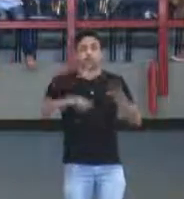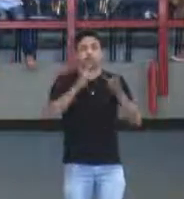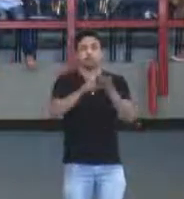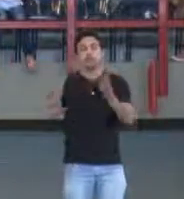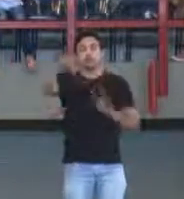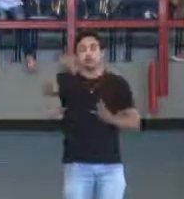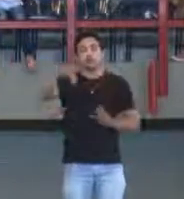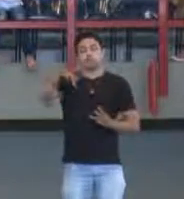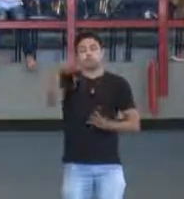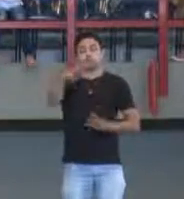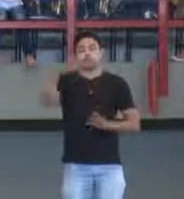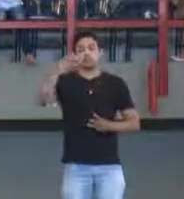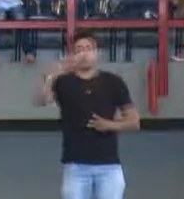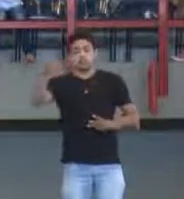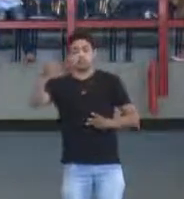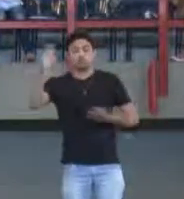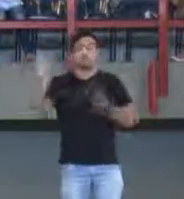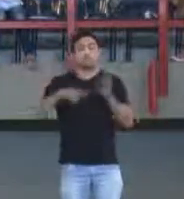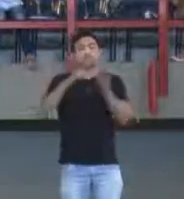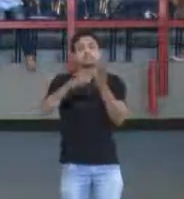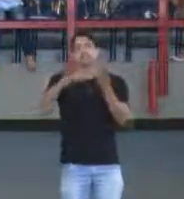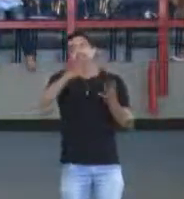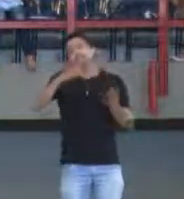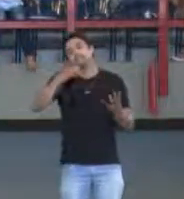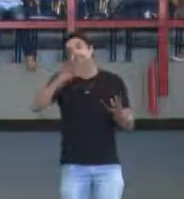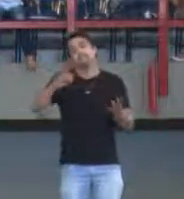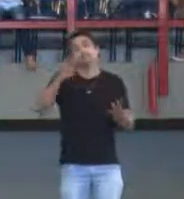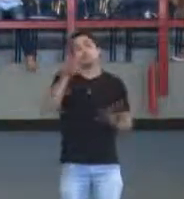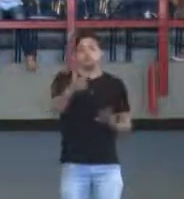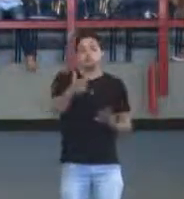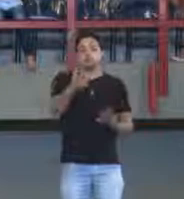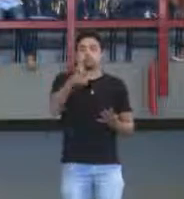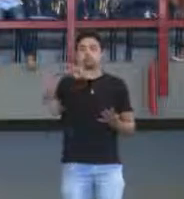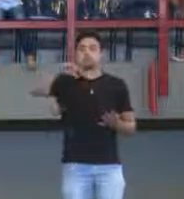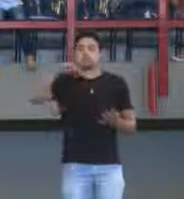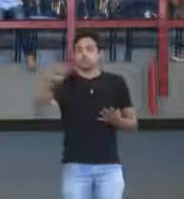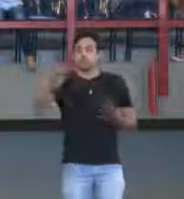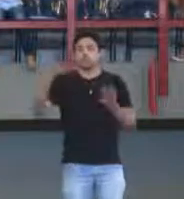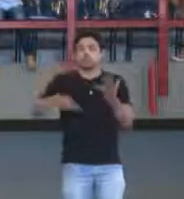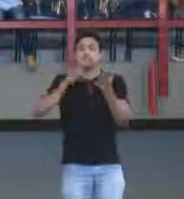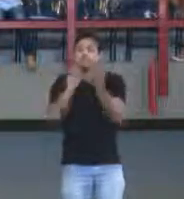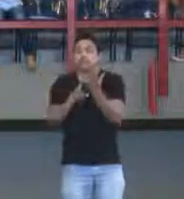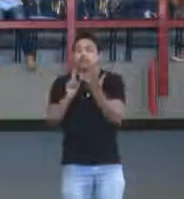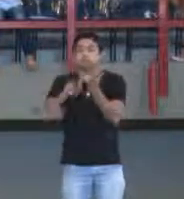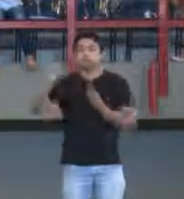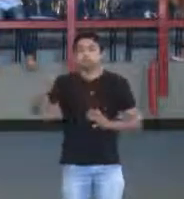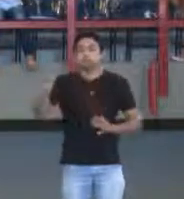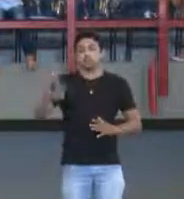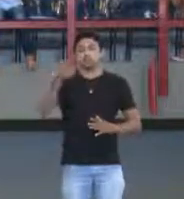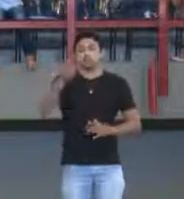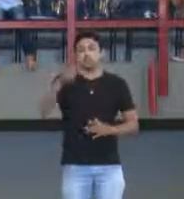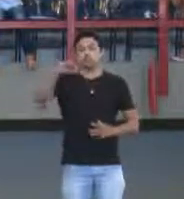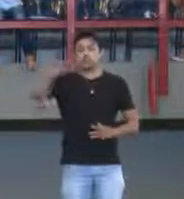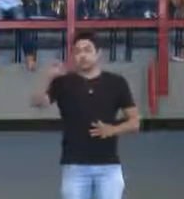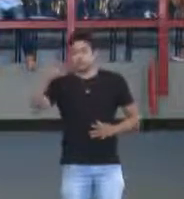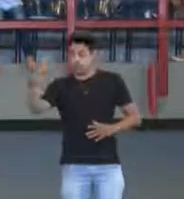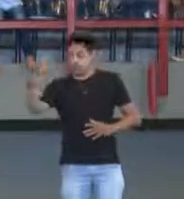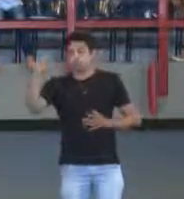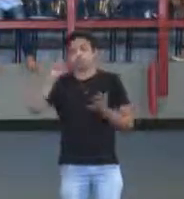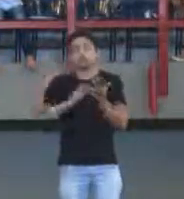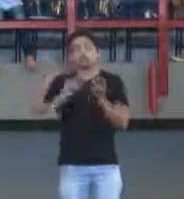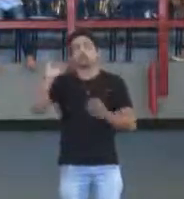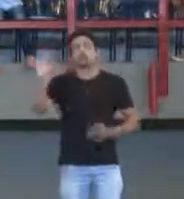novembro 301, em dezembro 292, em janeiro 281 e em fevereiro